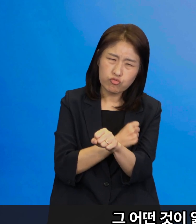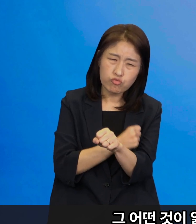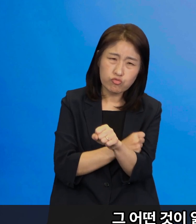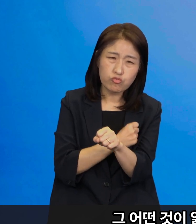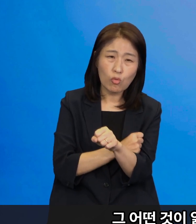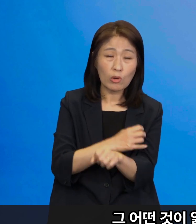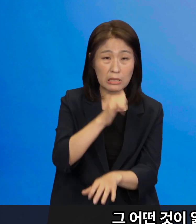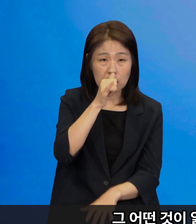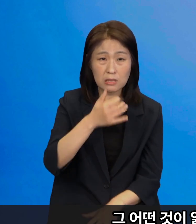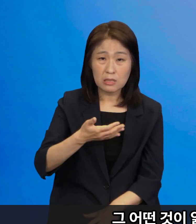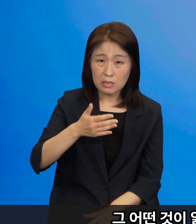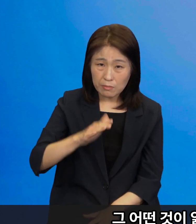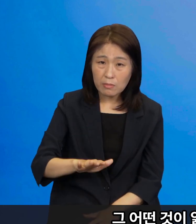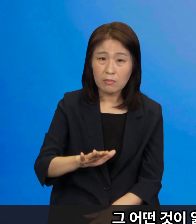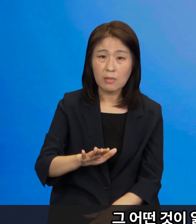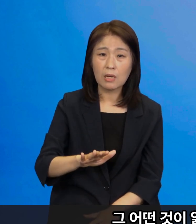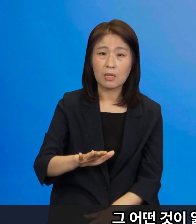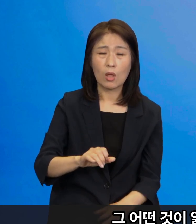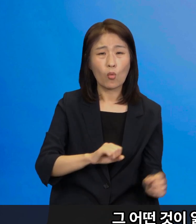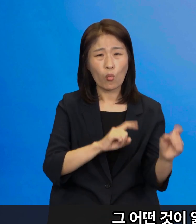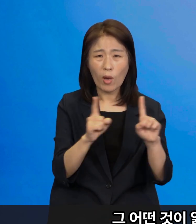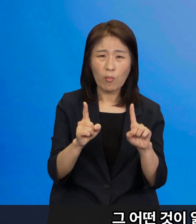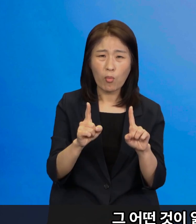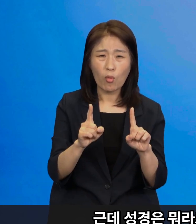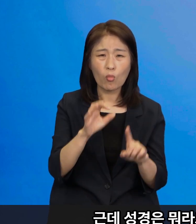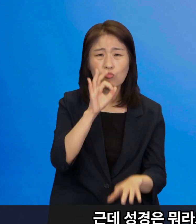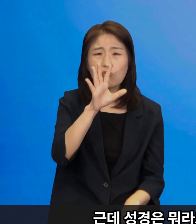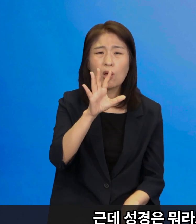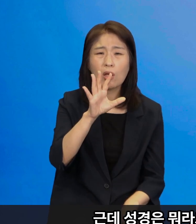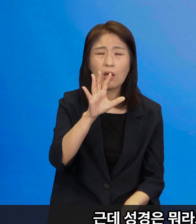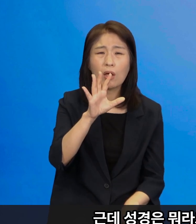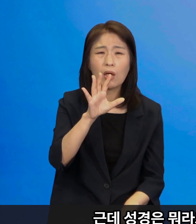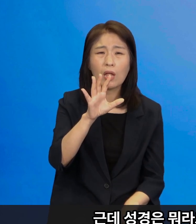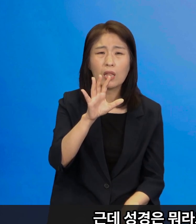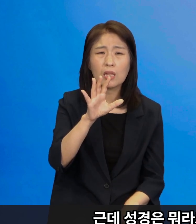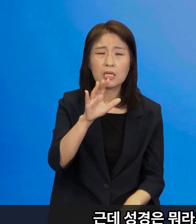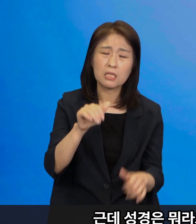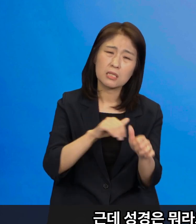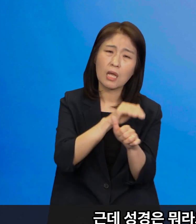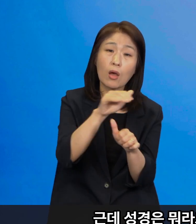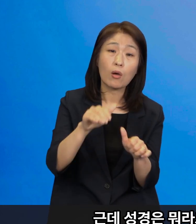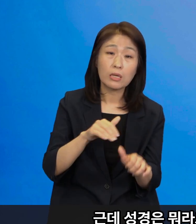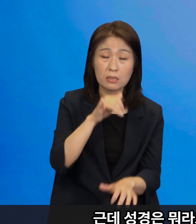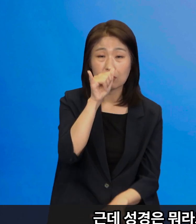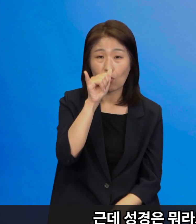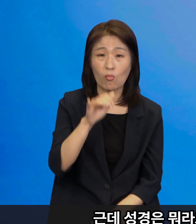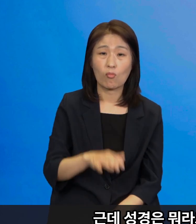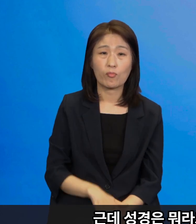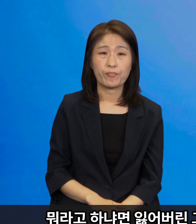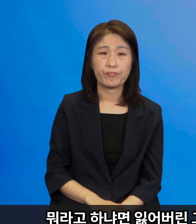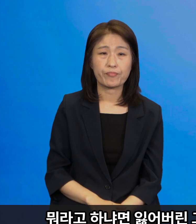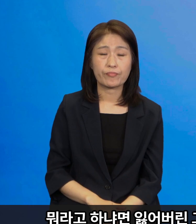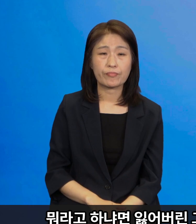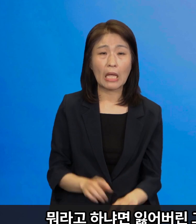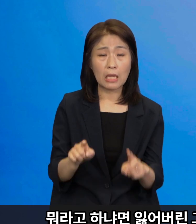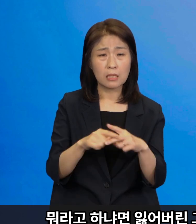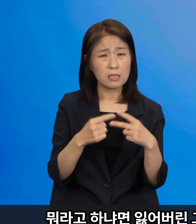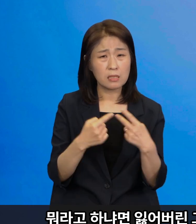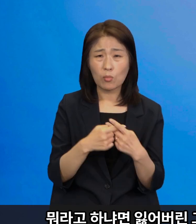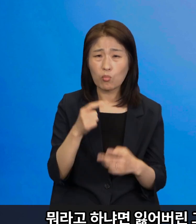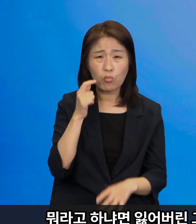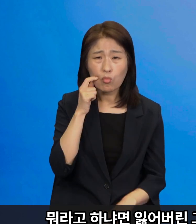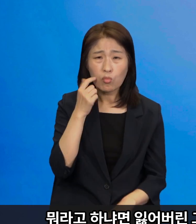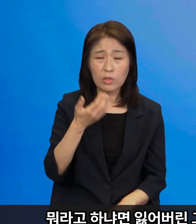그 어떤 것이 잃어버린 암나귀들이거든요. 근데 성경은 뭐라고 하냐면 참 이해할 수 없는데 뭐라고